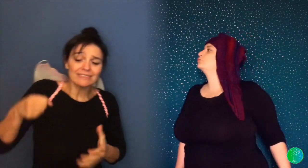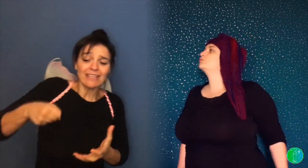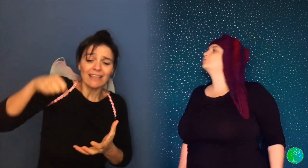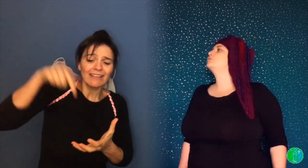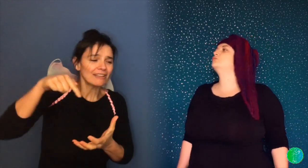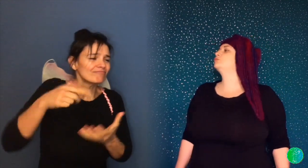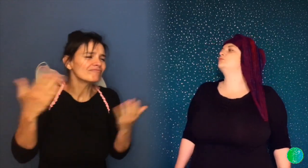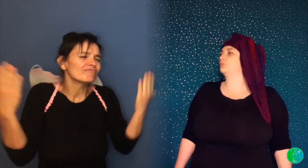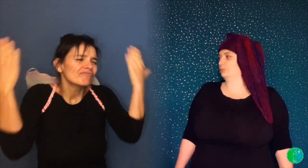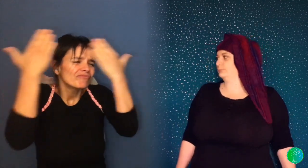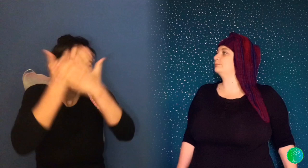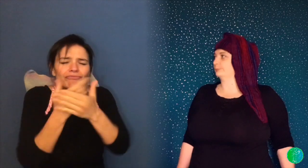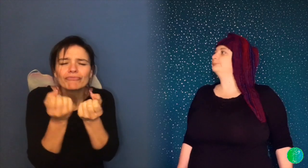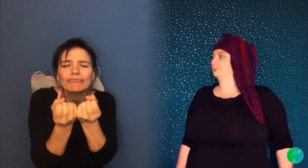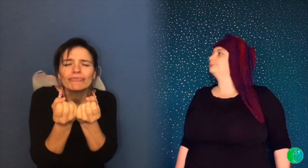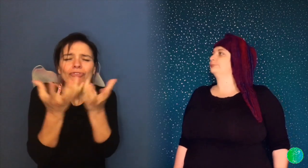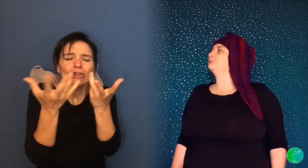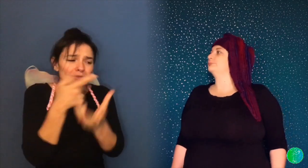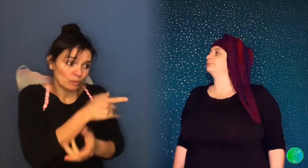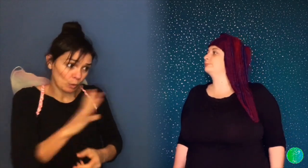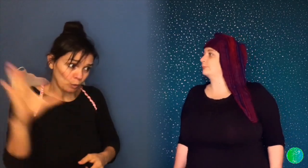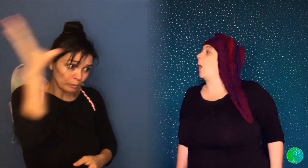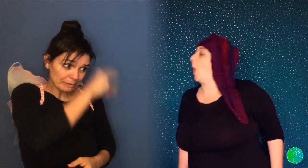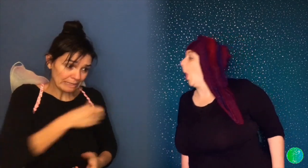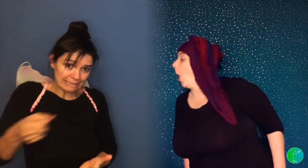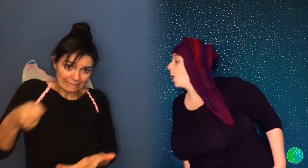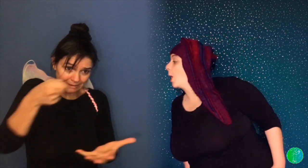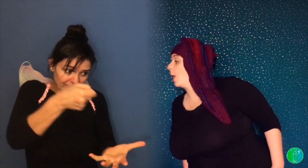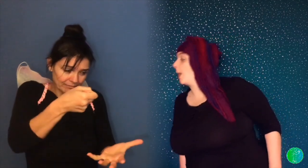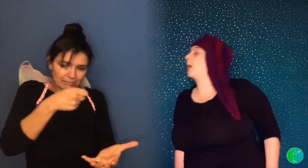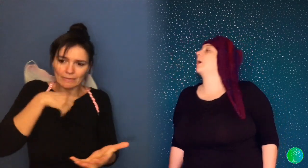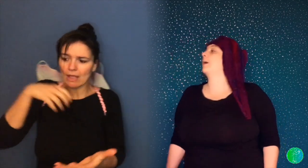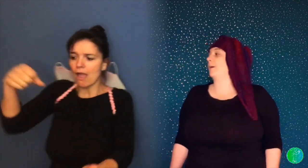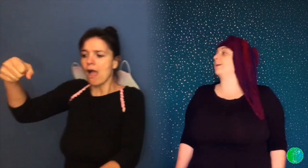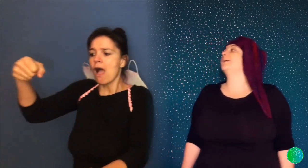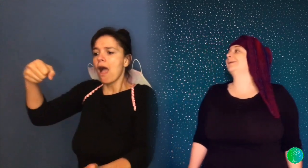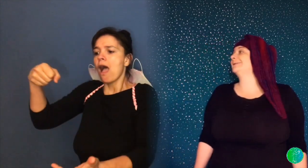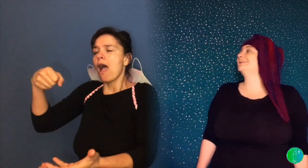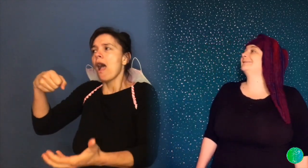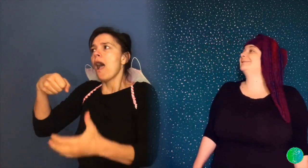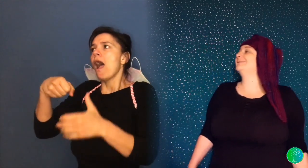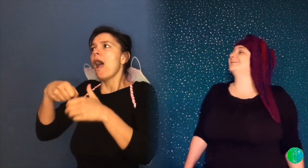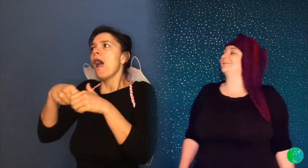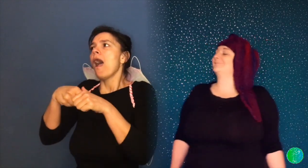Tu as oublié ta veilleuse, ma chérie. Je ne voulais pas que tu aies peur.